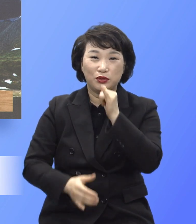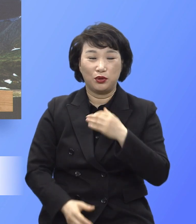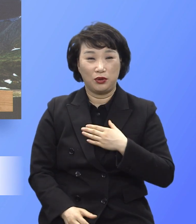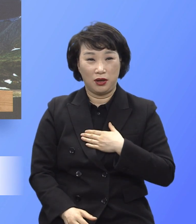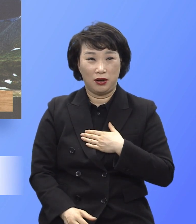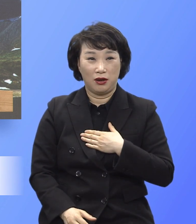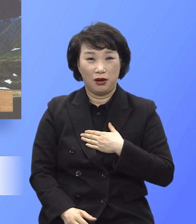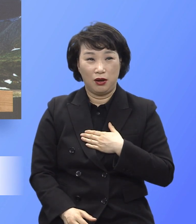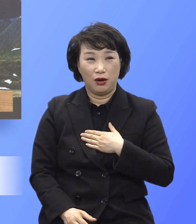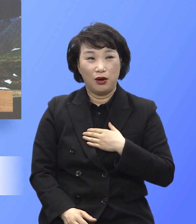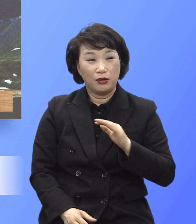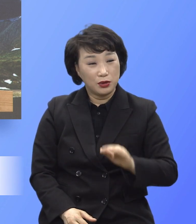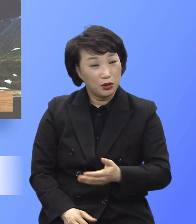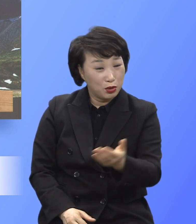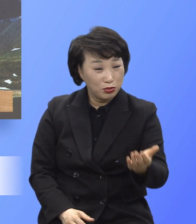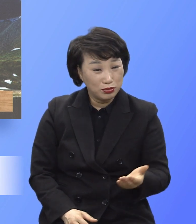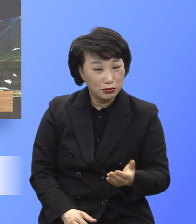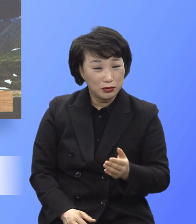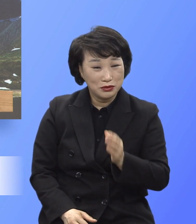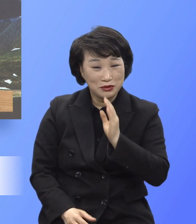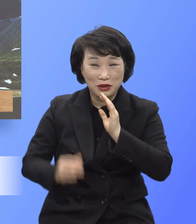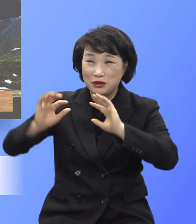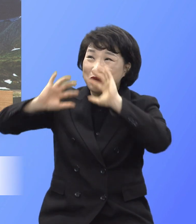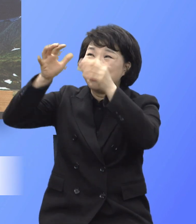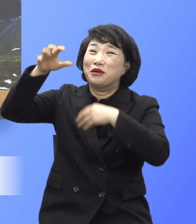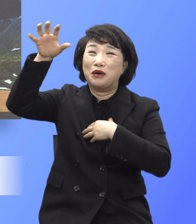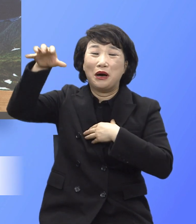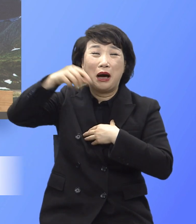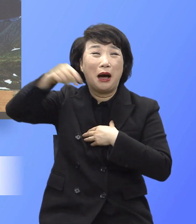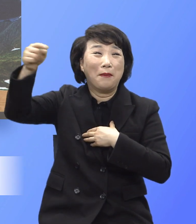예, 천국은 진짜 기쁜 곳이요,